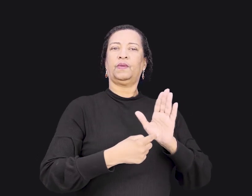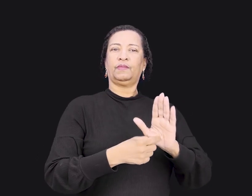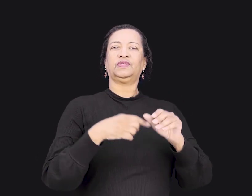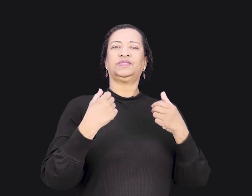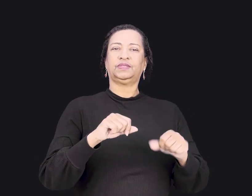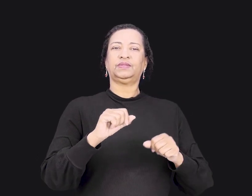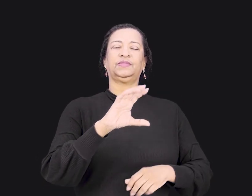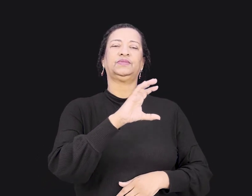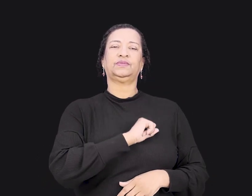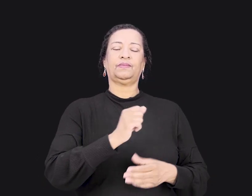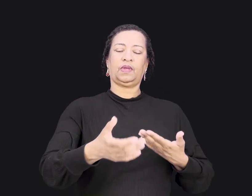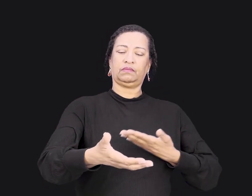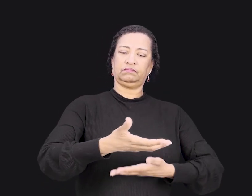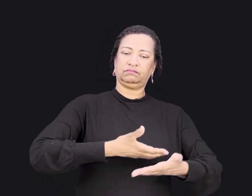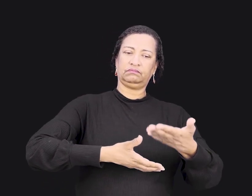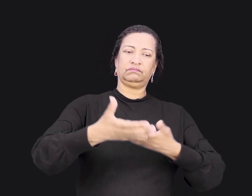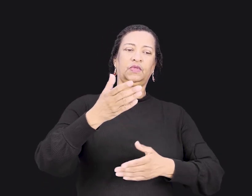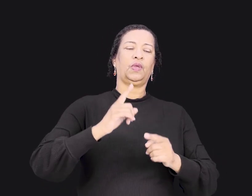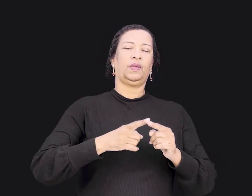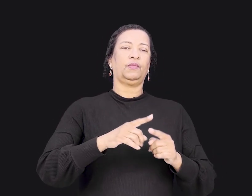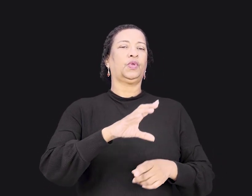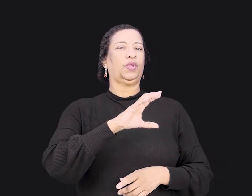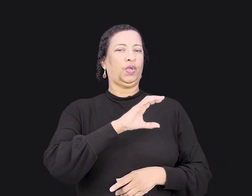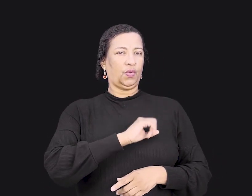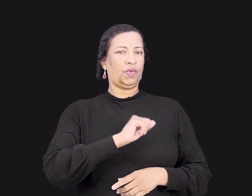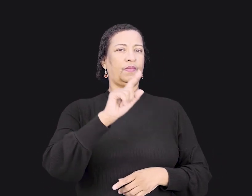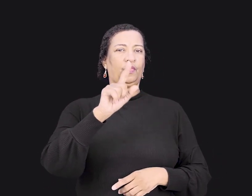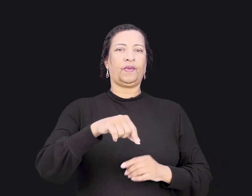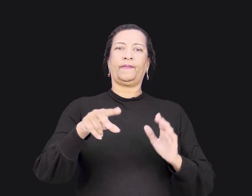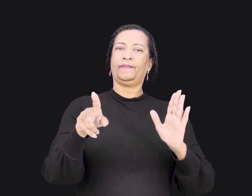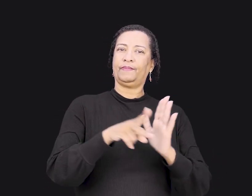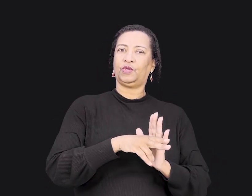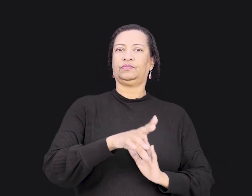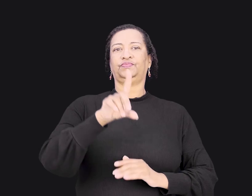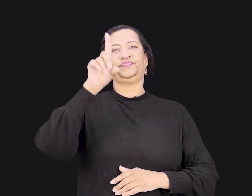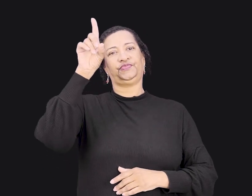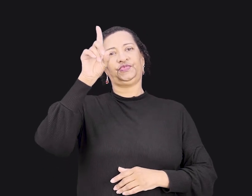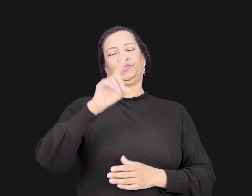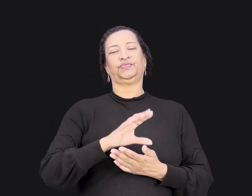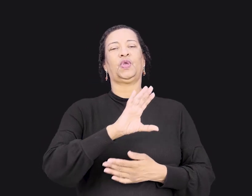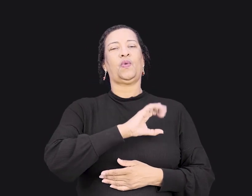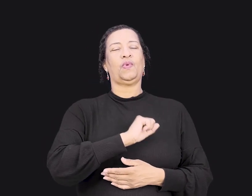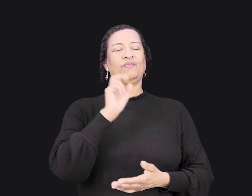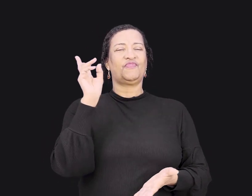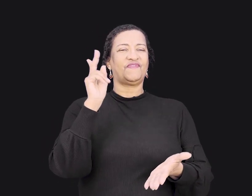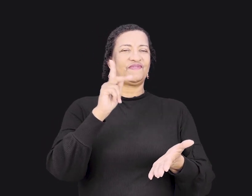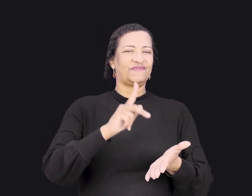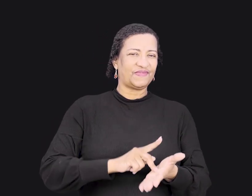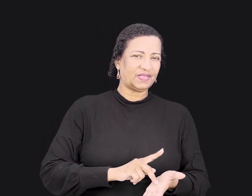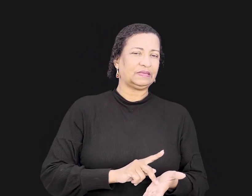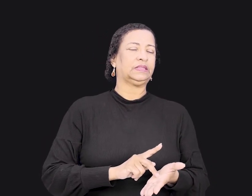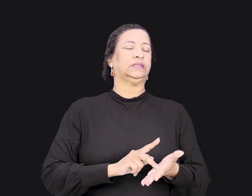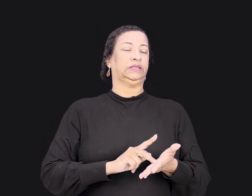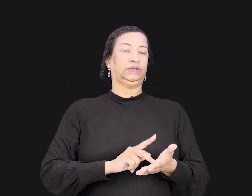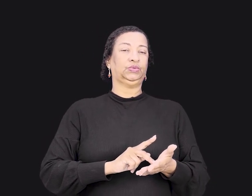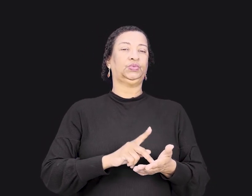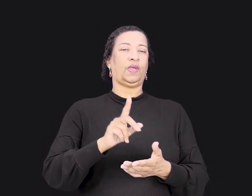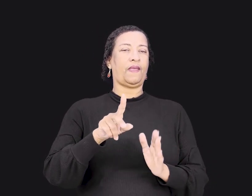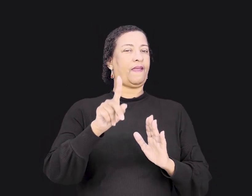primeiro amar uns aos outros, porque o amor procede de Deus. O amor verdadeiro, o amor ágape, é de